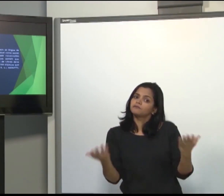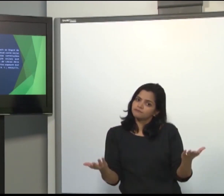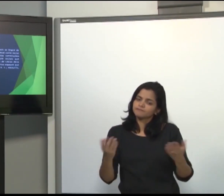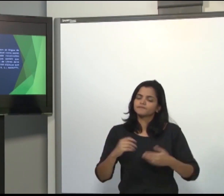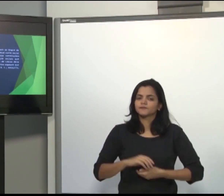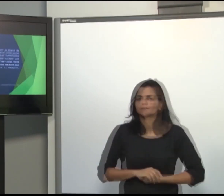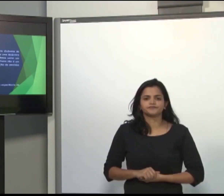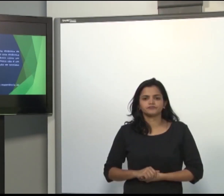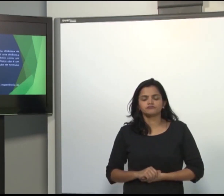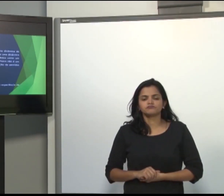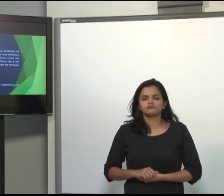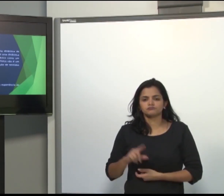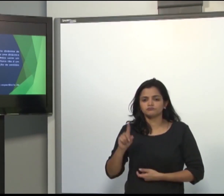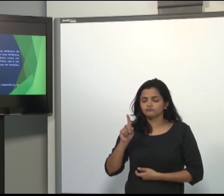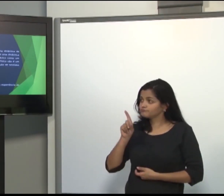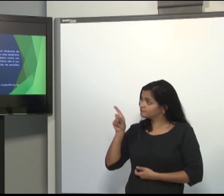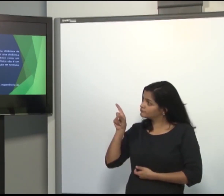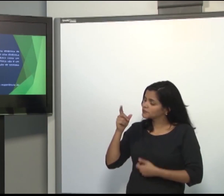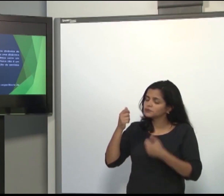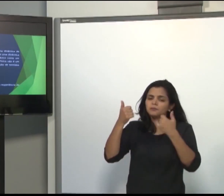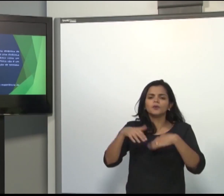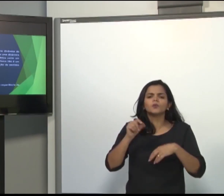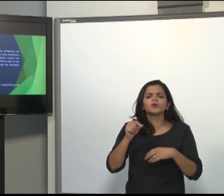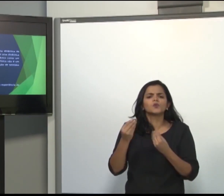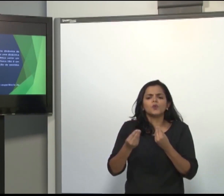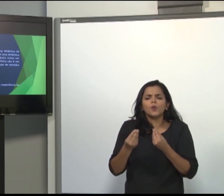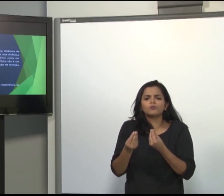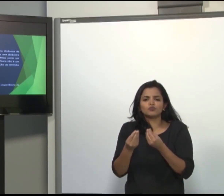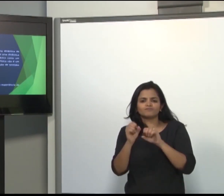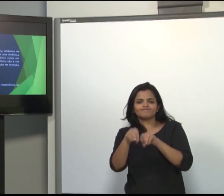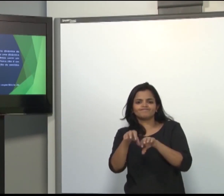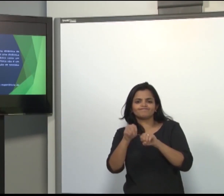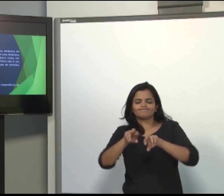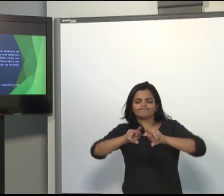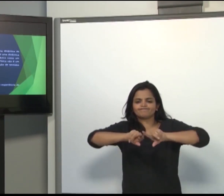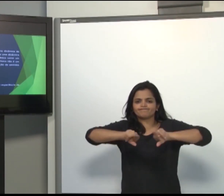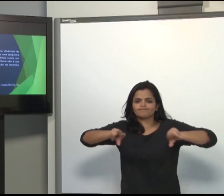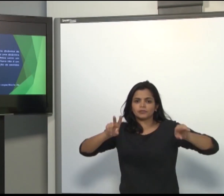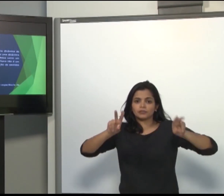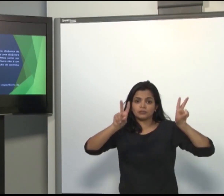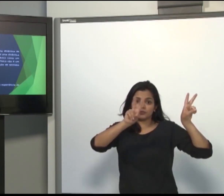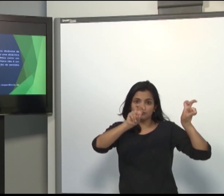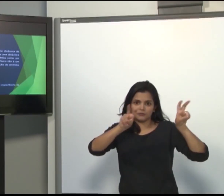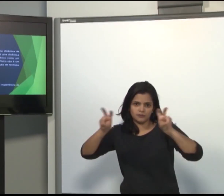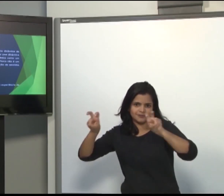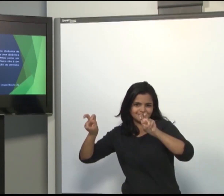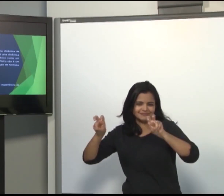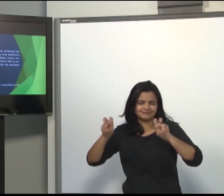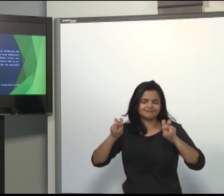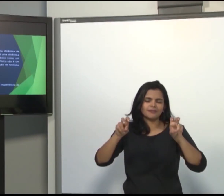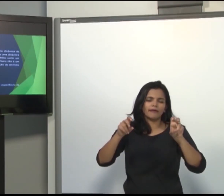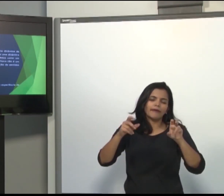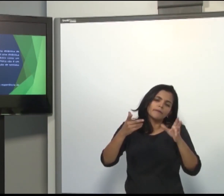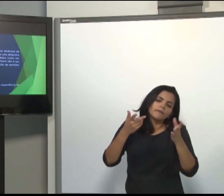metodologias específicas. Vejam, Então, vamos explicar sobre o